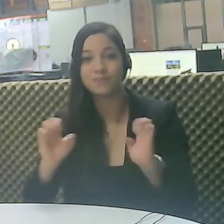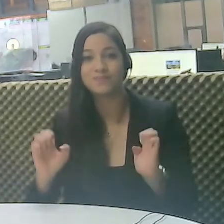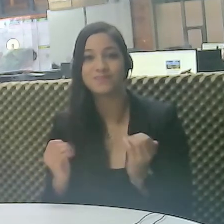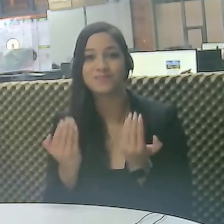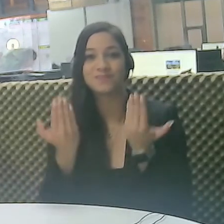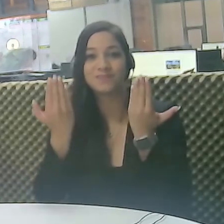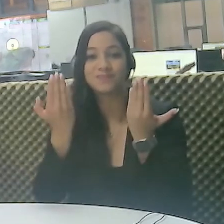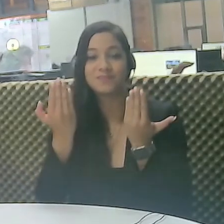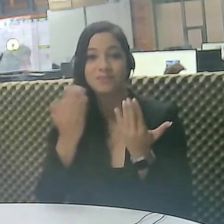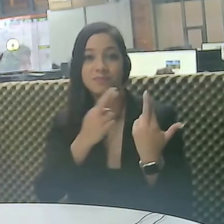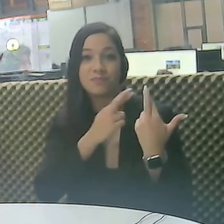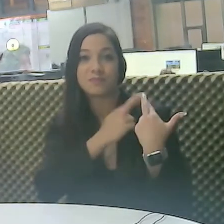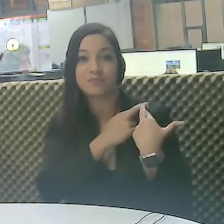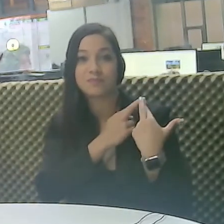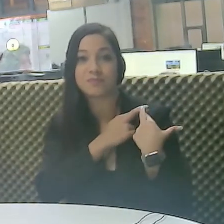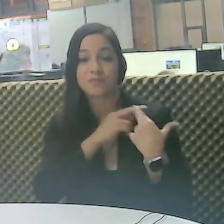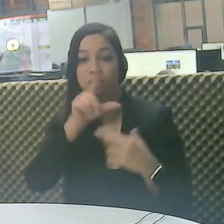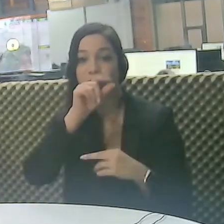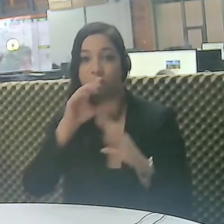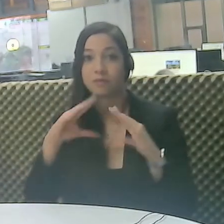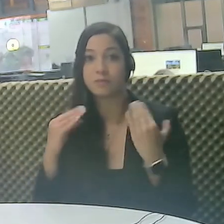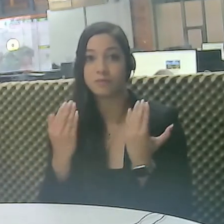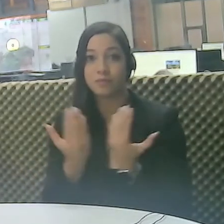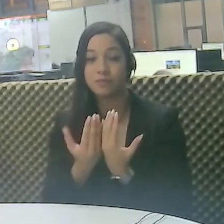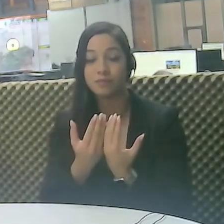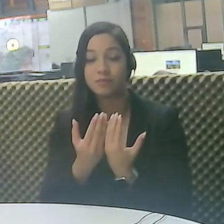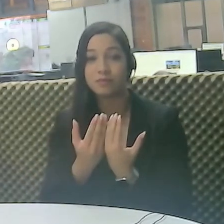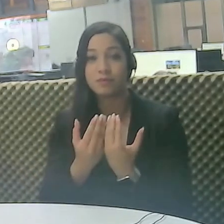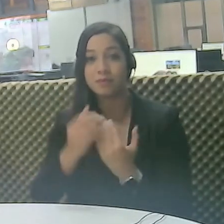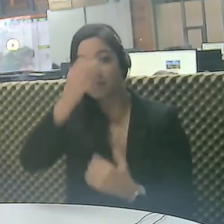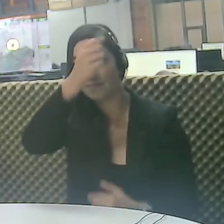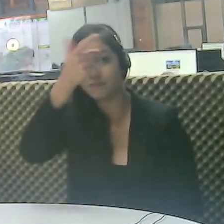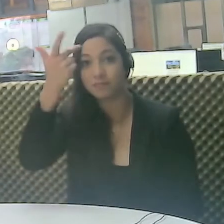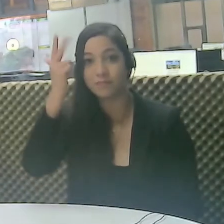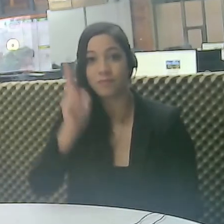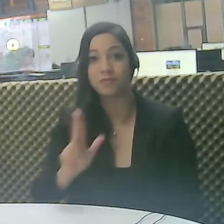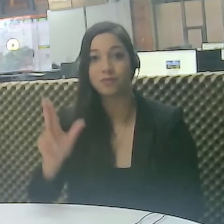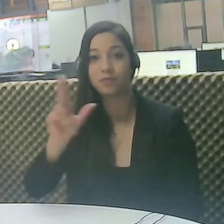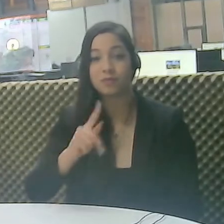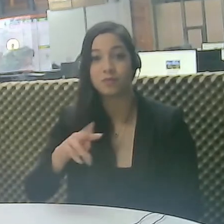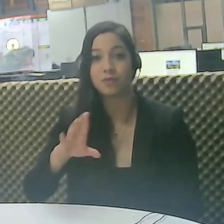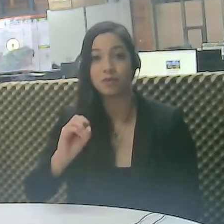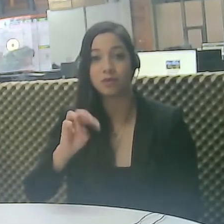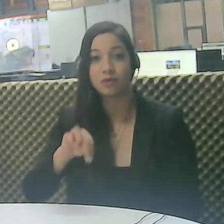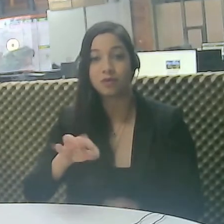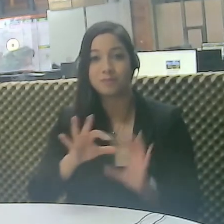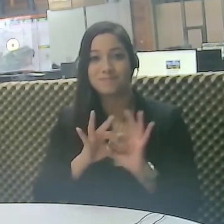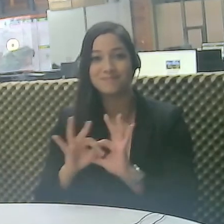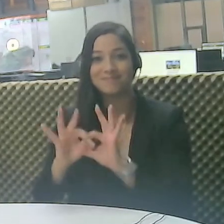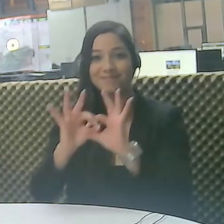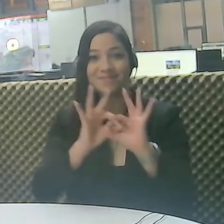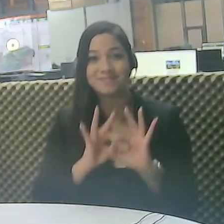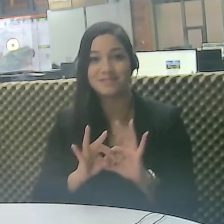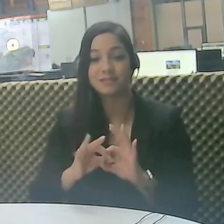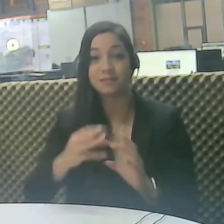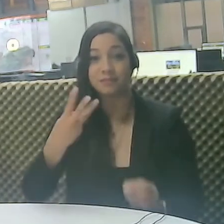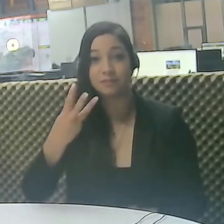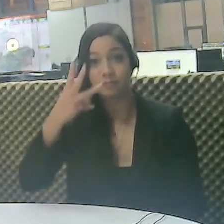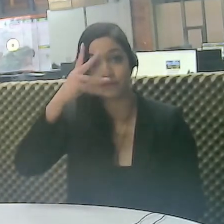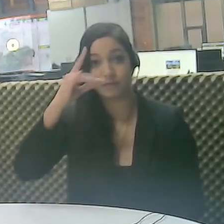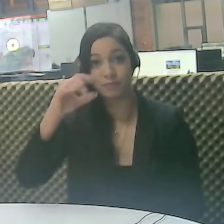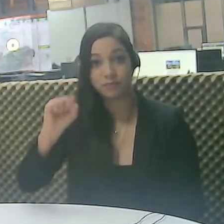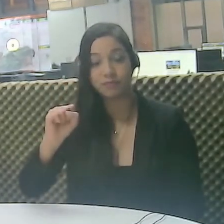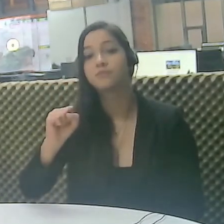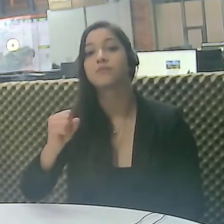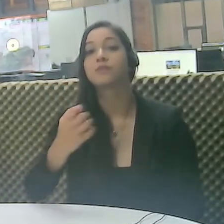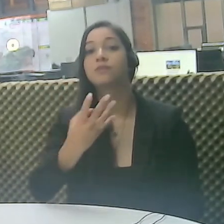foi realizado na Arena Sabiazinho pela Prefeitura de Uberlândia por meio do Procon e parceiros. Durante 3 dias,